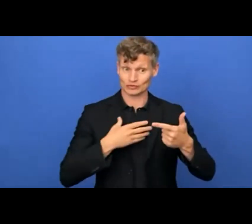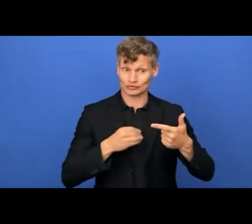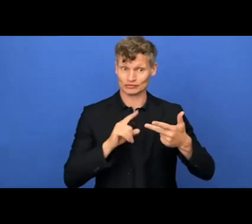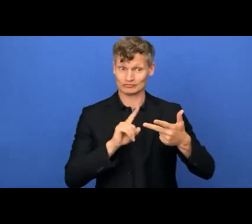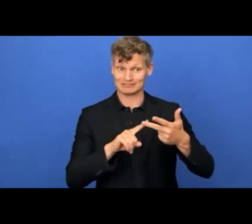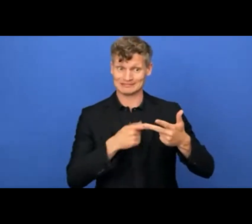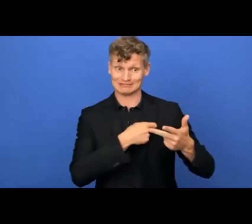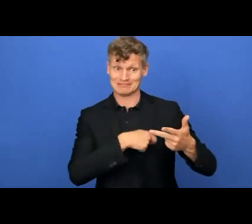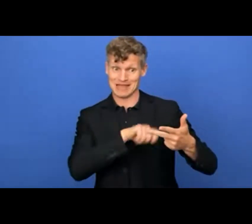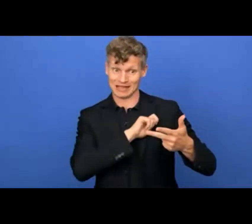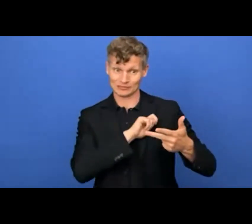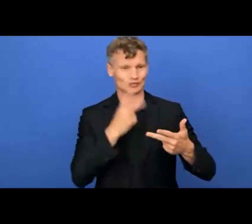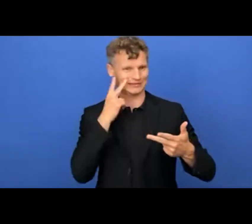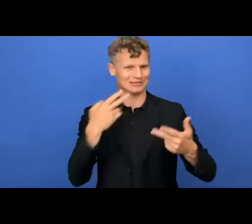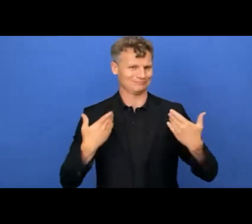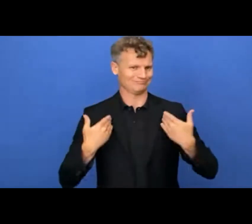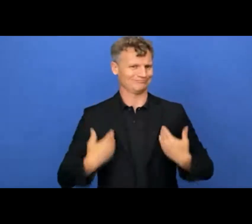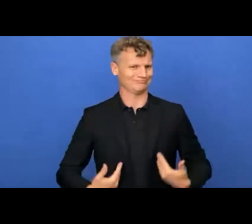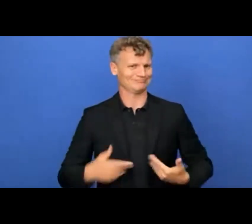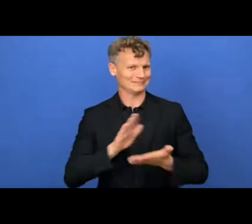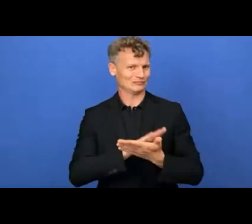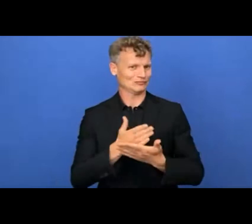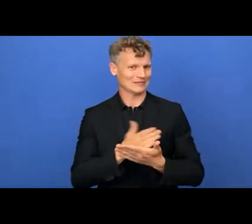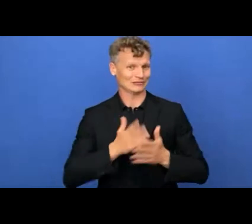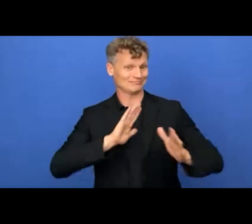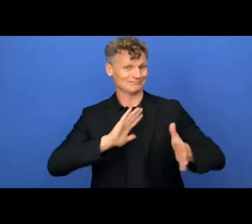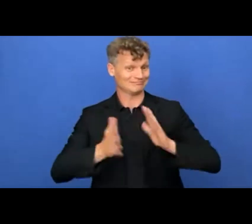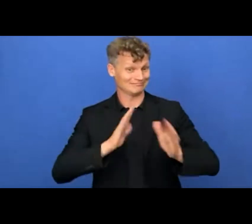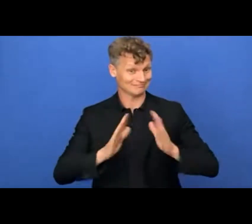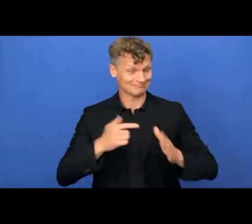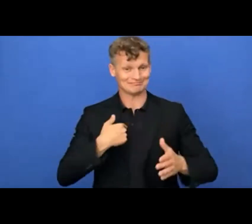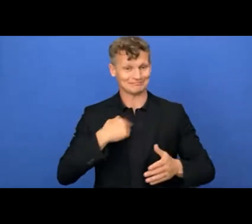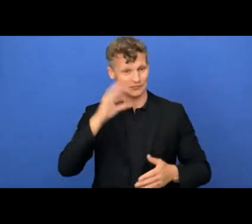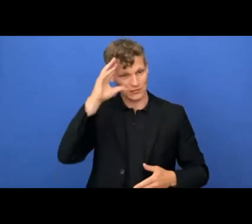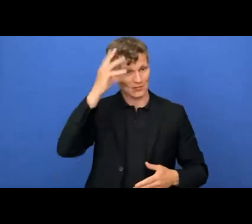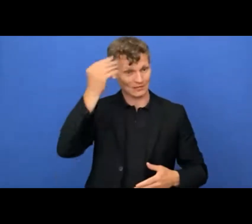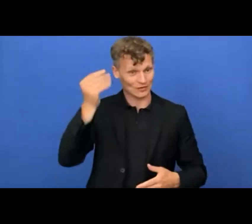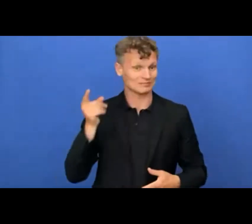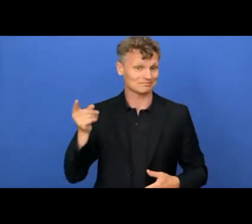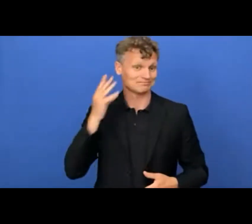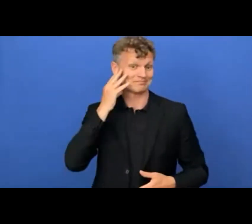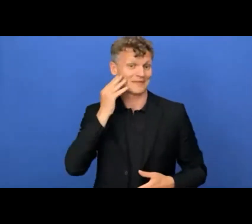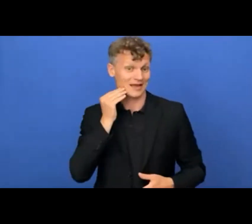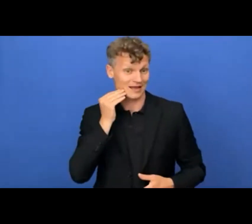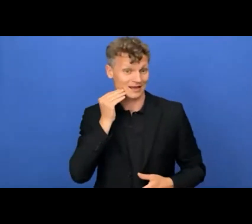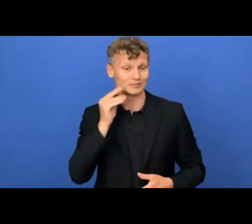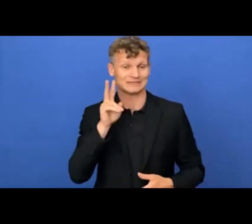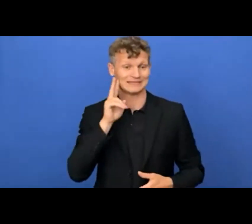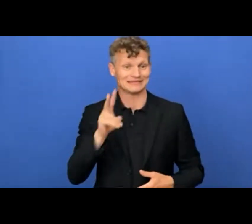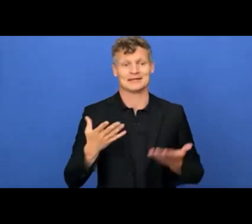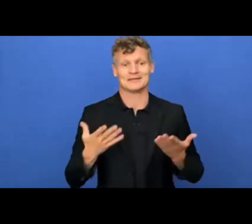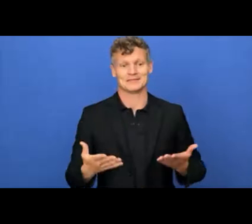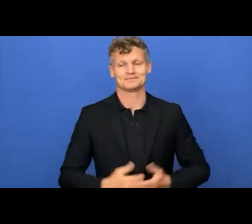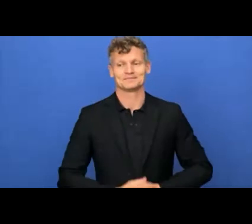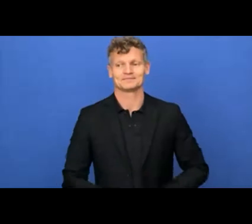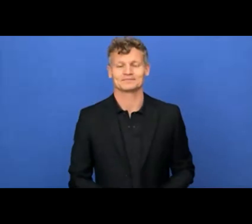réunion est disponible et traduite en français, anglais, espagnol, langue des signes. L'interprétation en langue